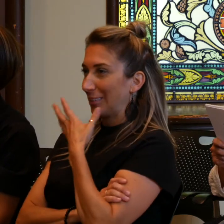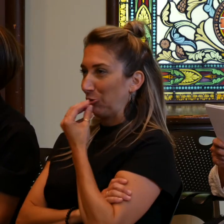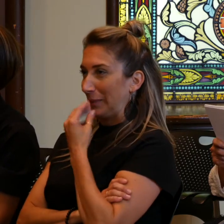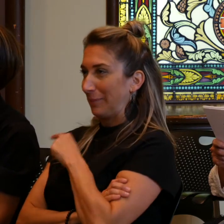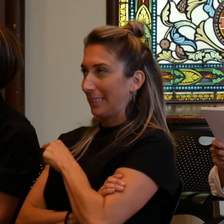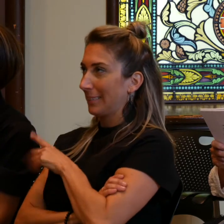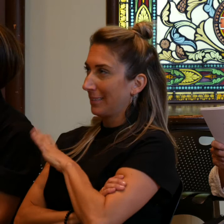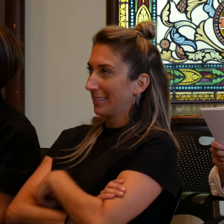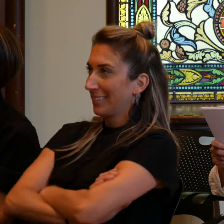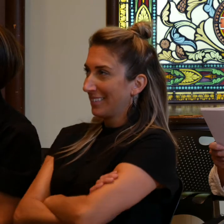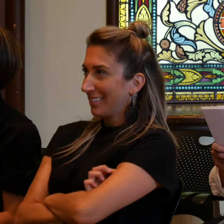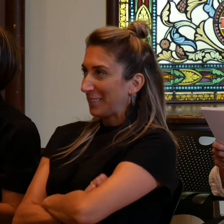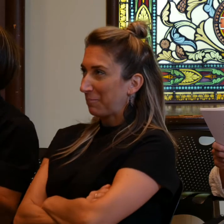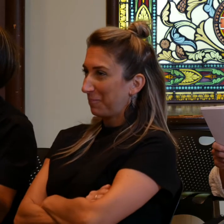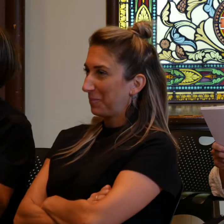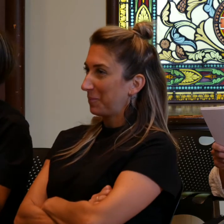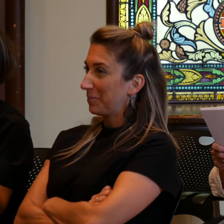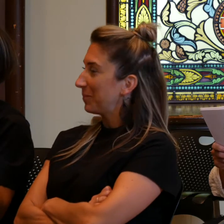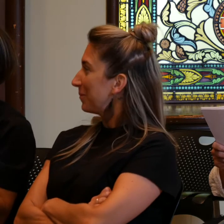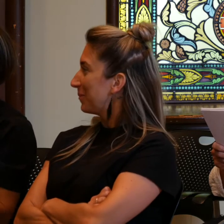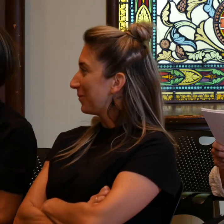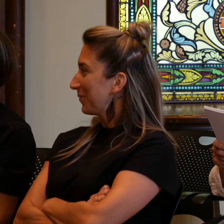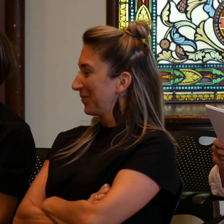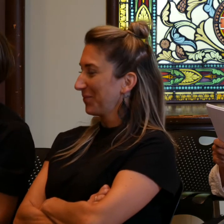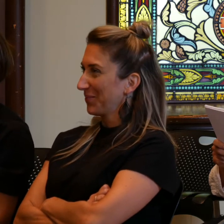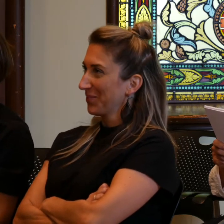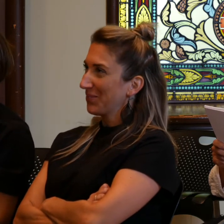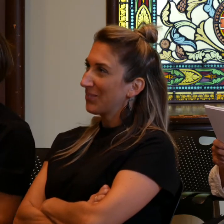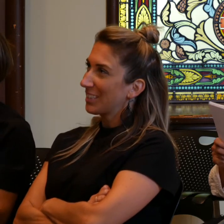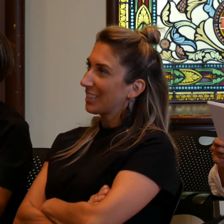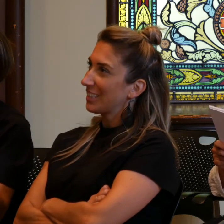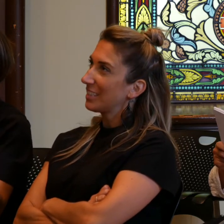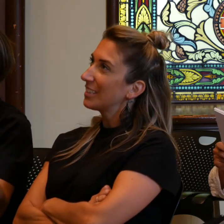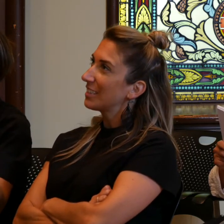enfants. Pour ta fête, ce poème est ton cadeau.